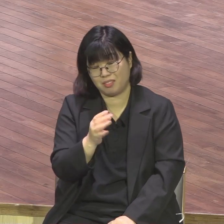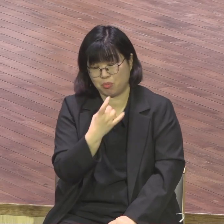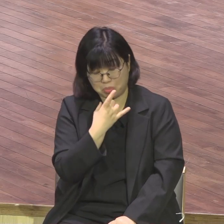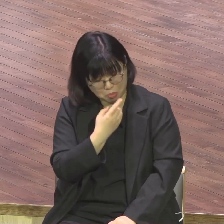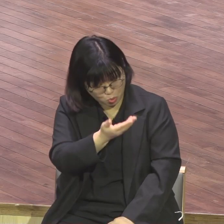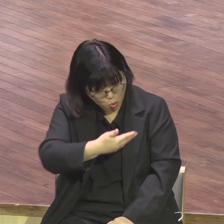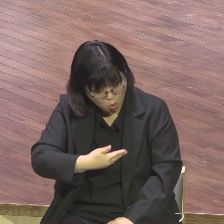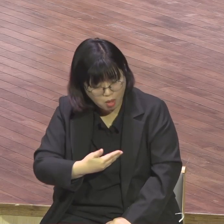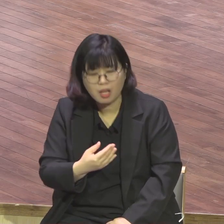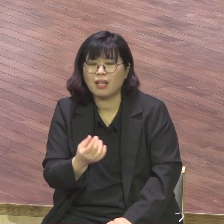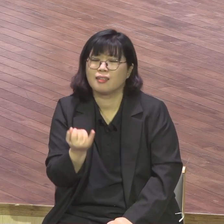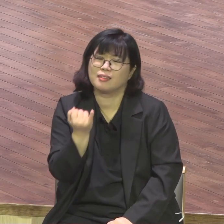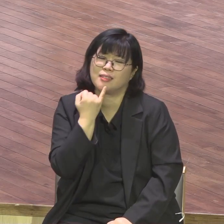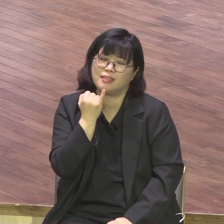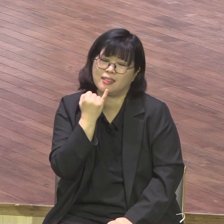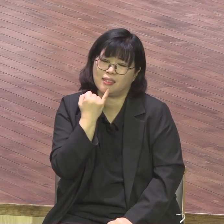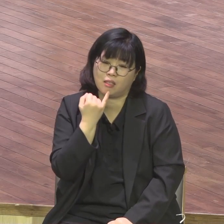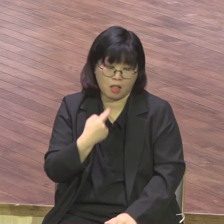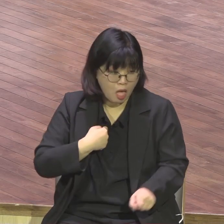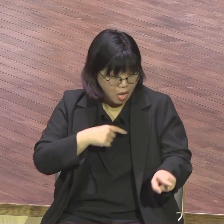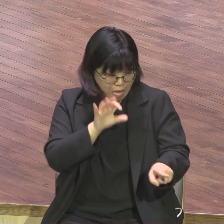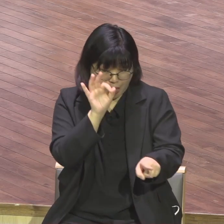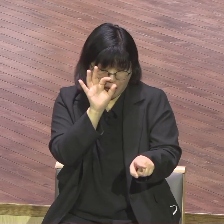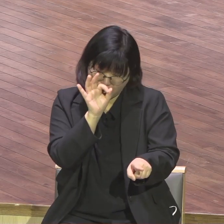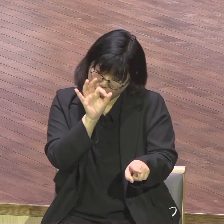뭐 불가능 괜찮습니다.